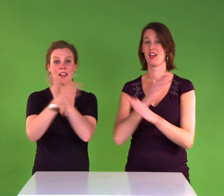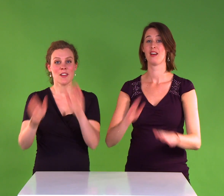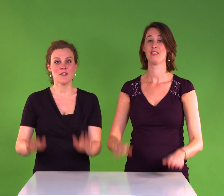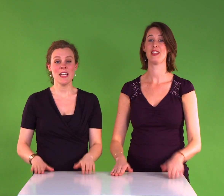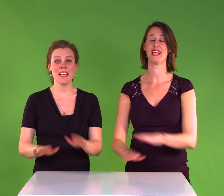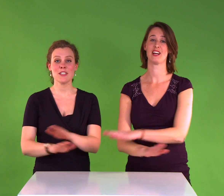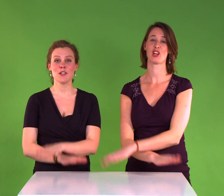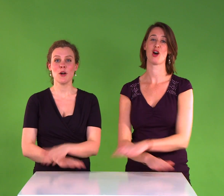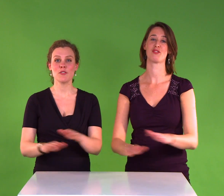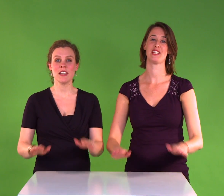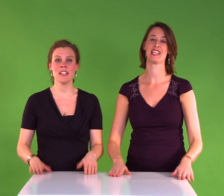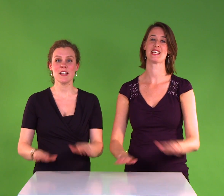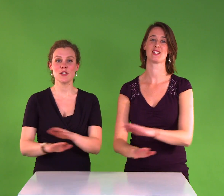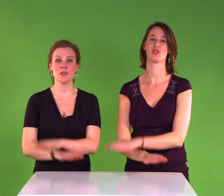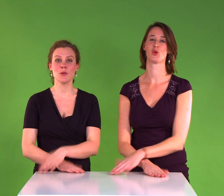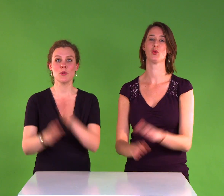Wie dat gelooft, die is een koe.